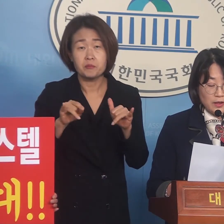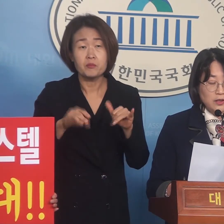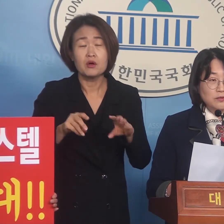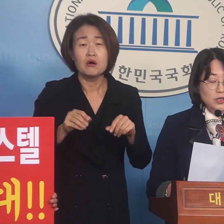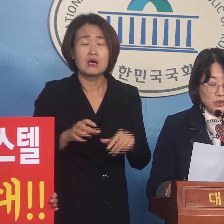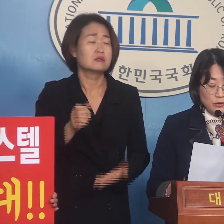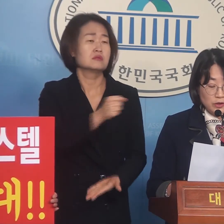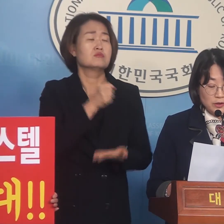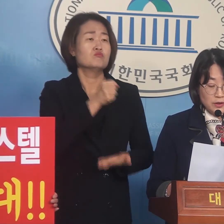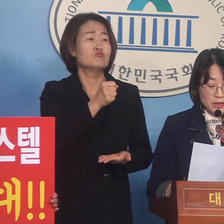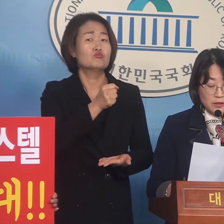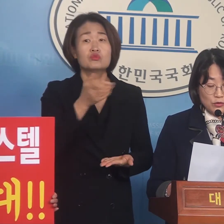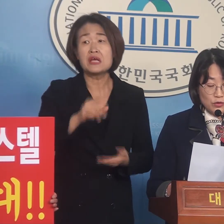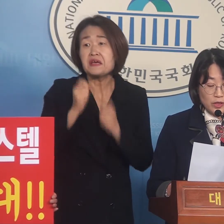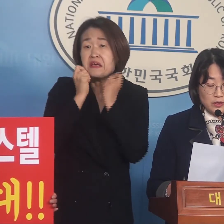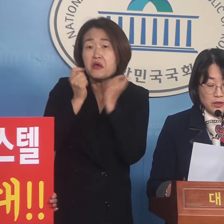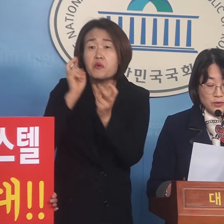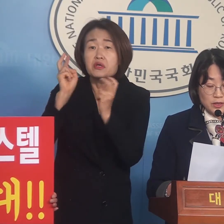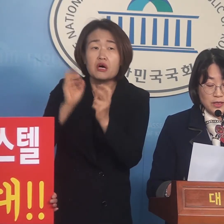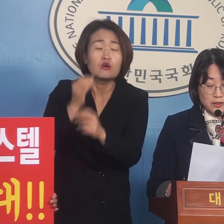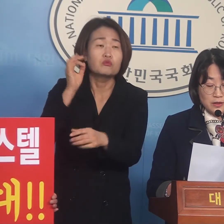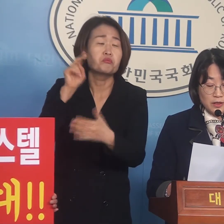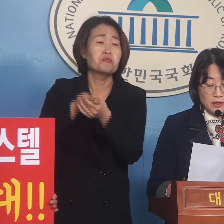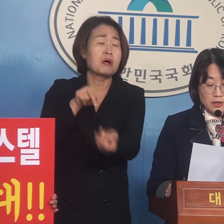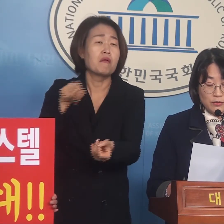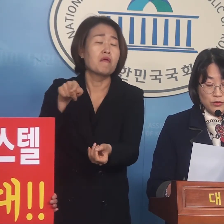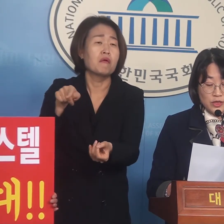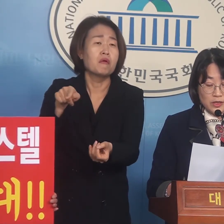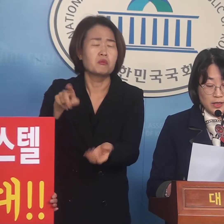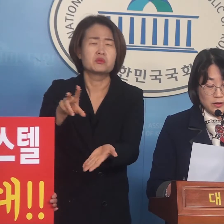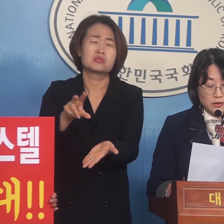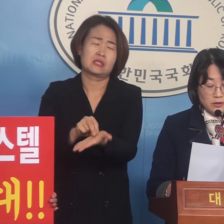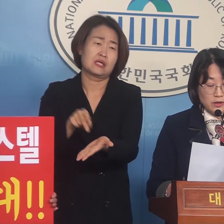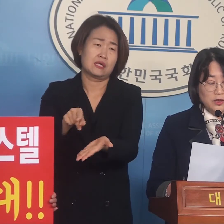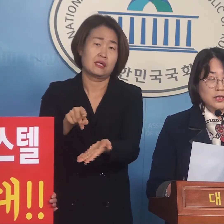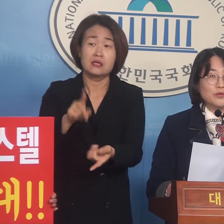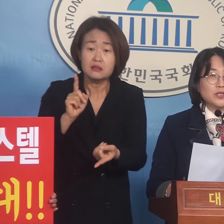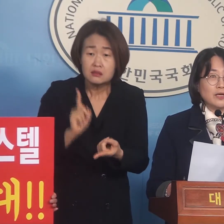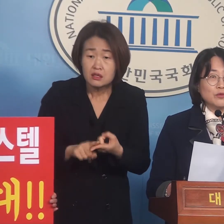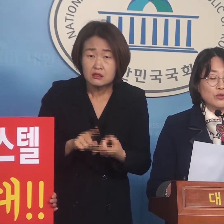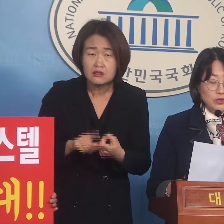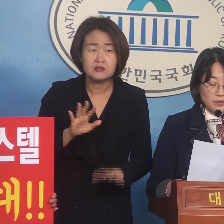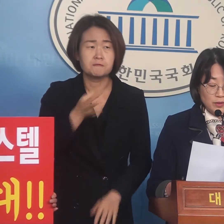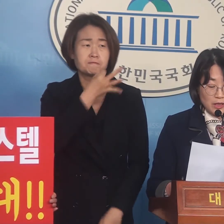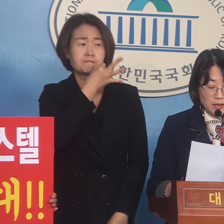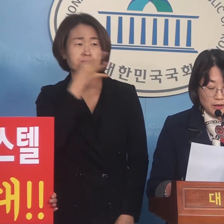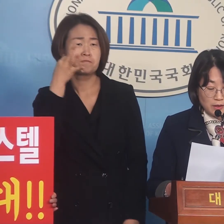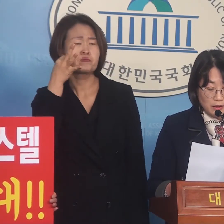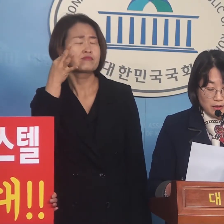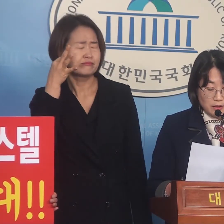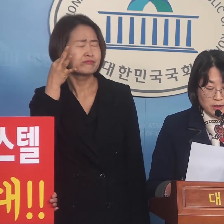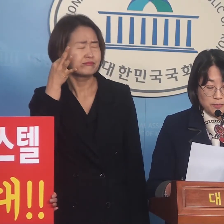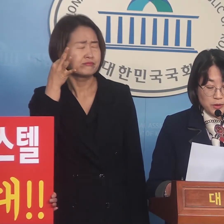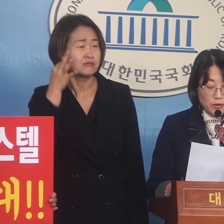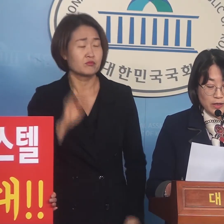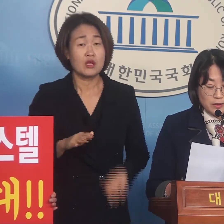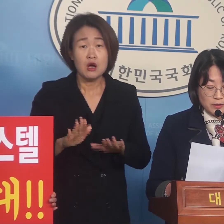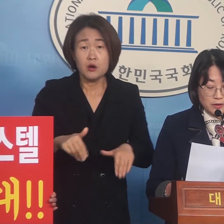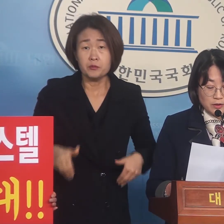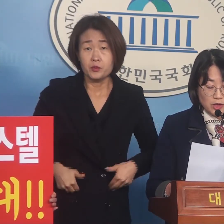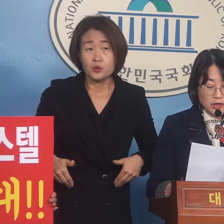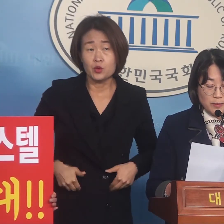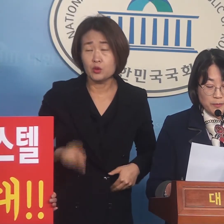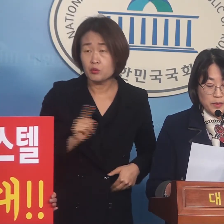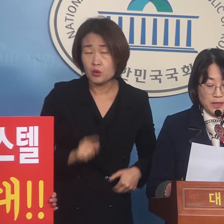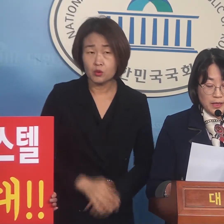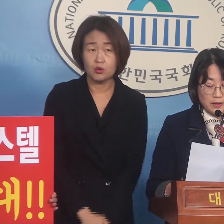넘어갔는데 심재철 의원은 자당 소속의 전임 시장 시절 문제에 대해서는 입을 다물고 있습니다. 지금 필요한